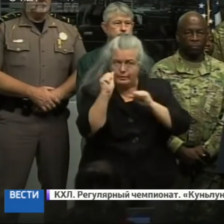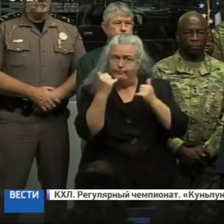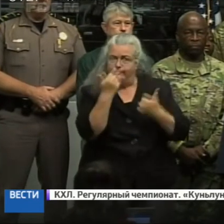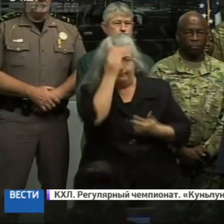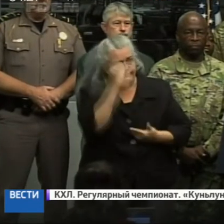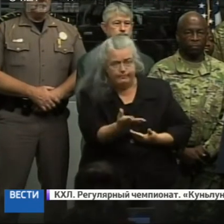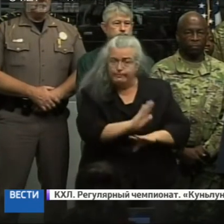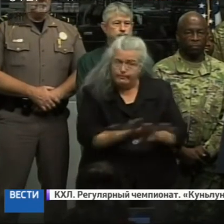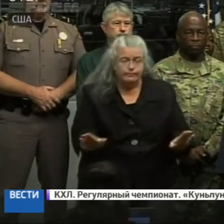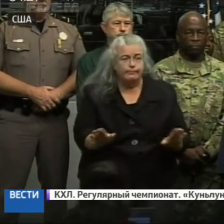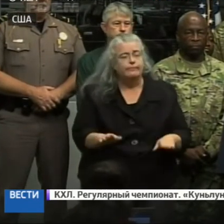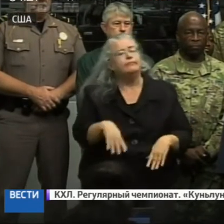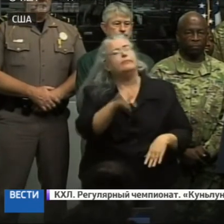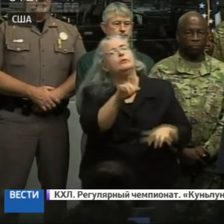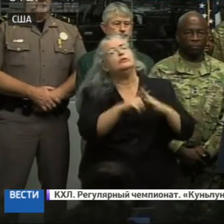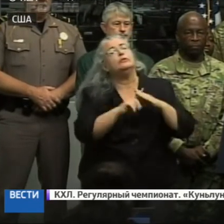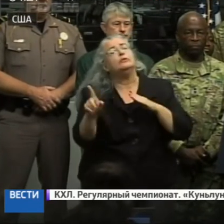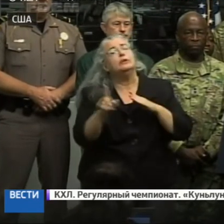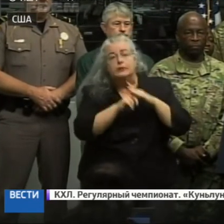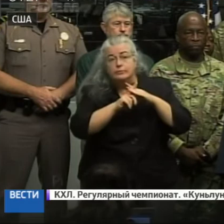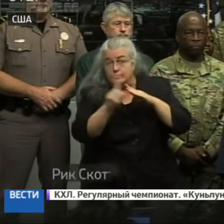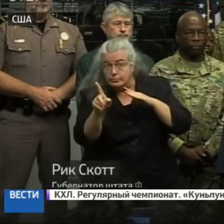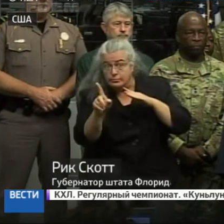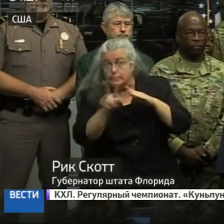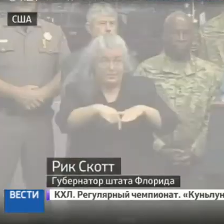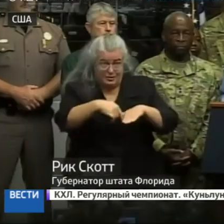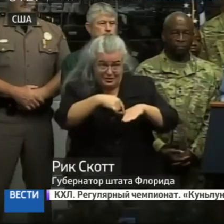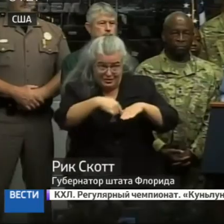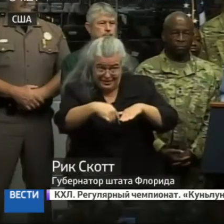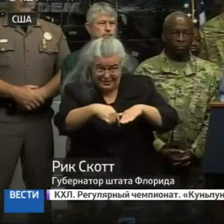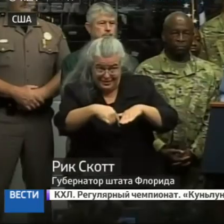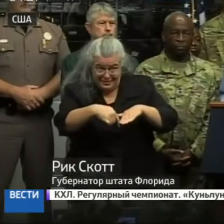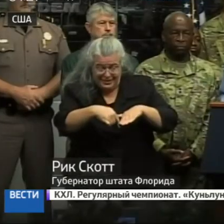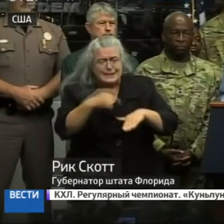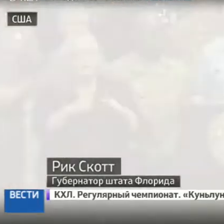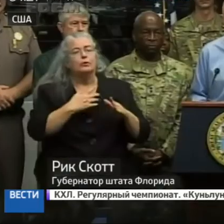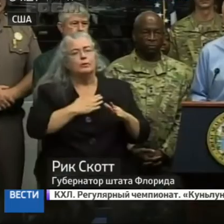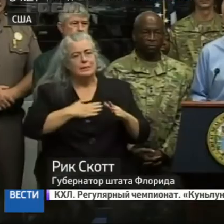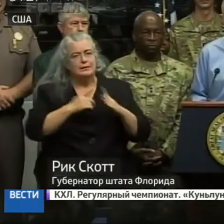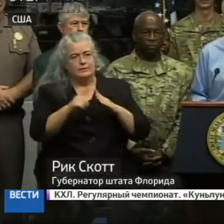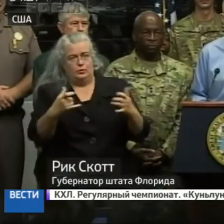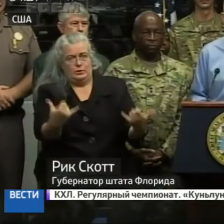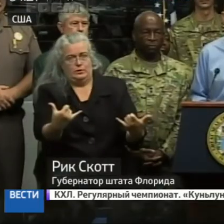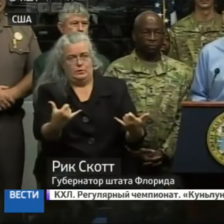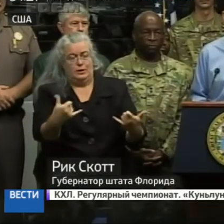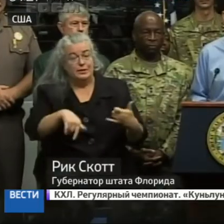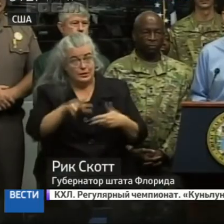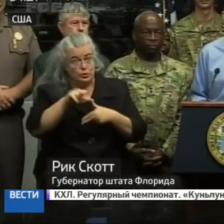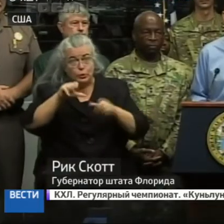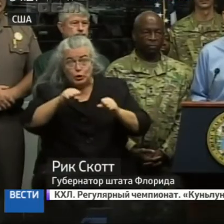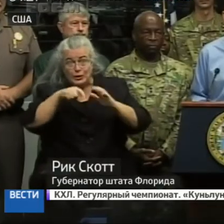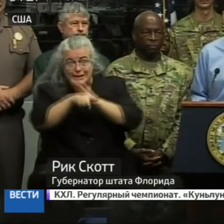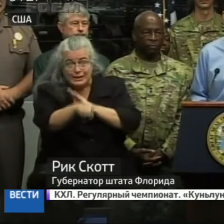Никаких поблажек не будет. Уходите. Эвакуируйтесь. Эвакуируйтесь. И еще раз эвакуируйтесь. Это серьезно. Шторм убьет